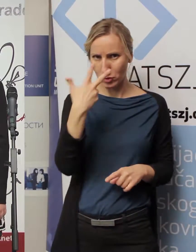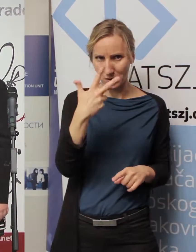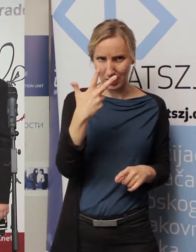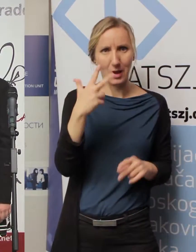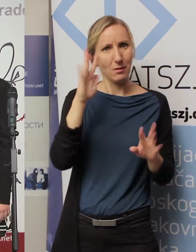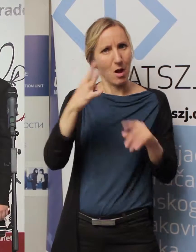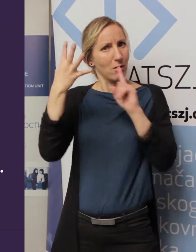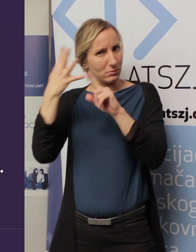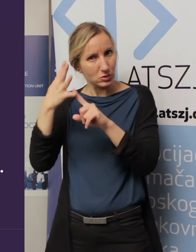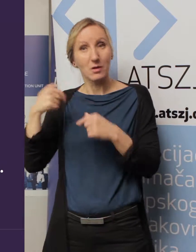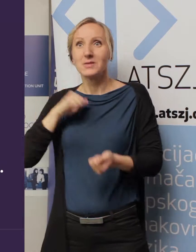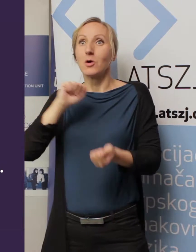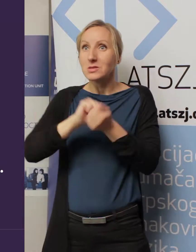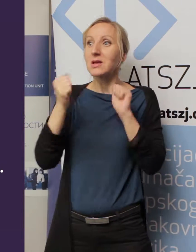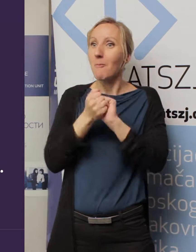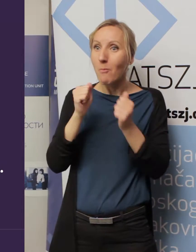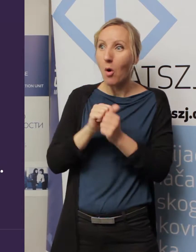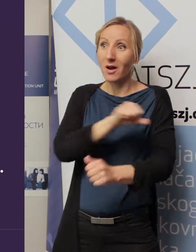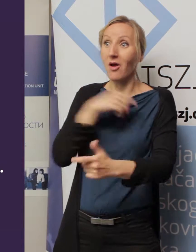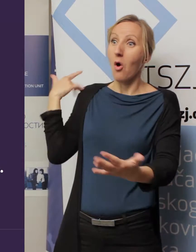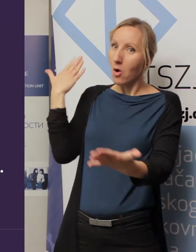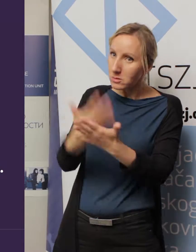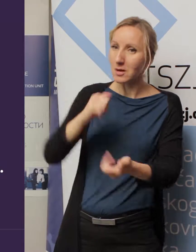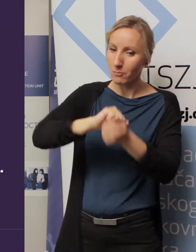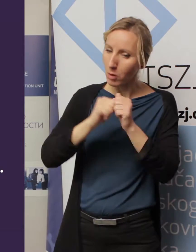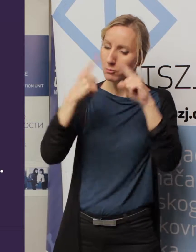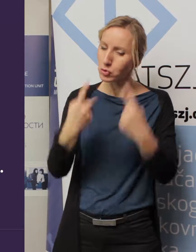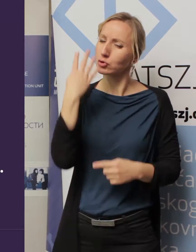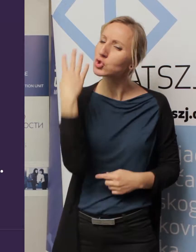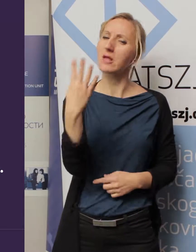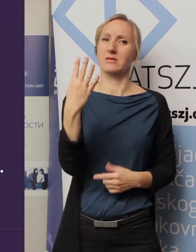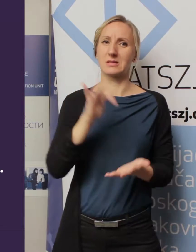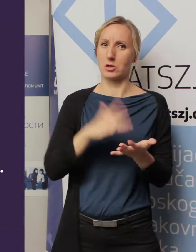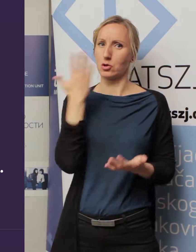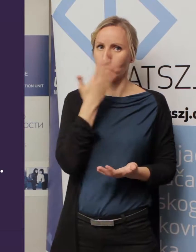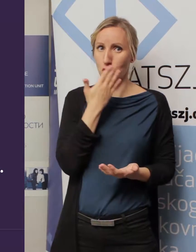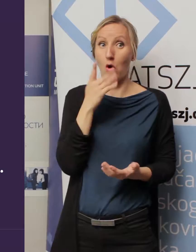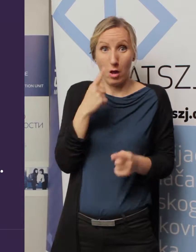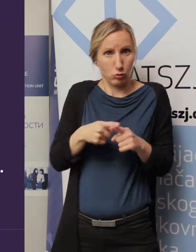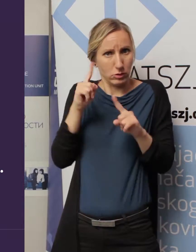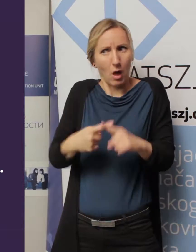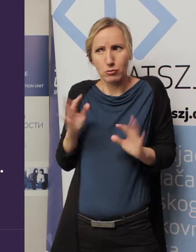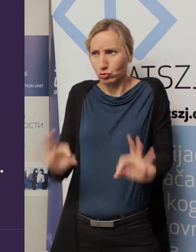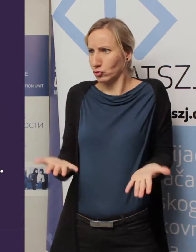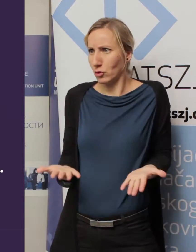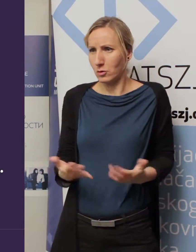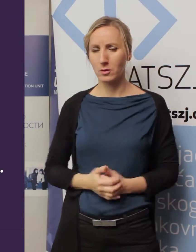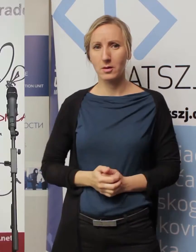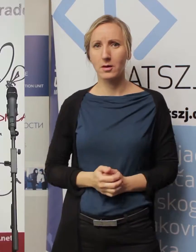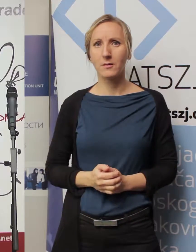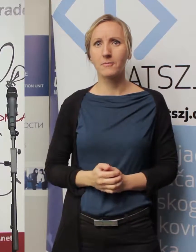zapravo nije istina i mi smo se zaista borili godinama da to prebrodimo i da se priča da postoje 4 srednje škole, jer je to stvarno i